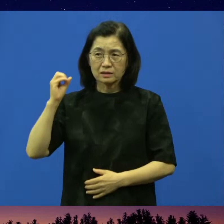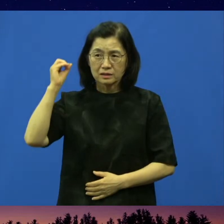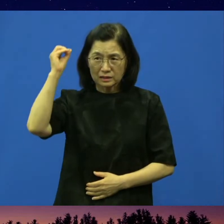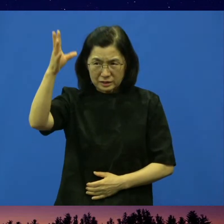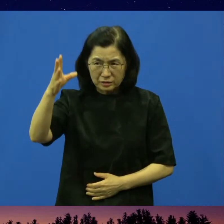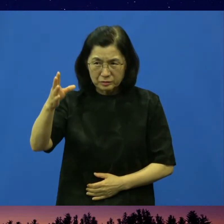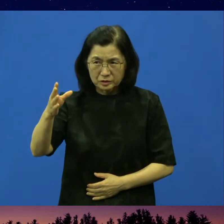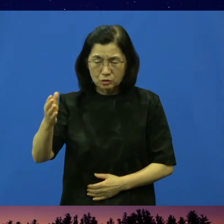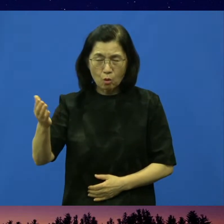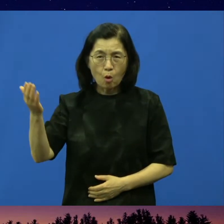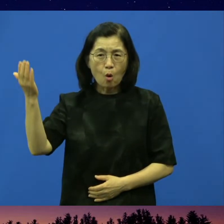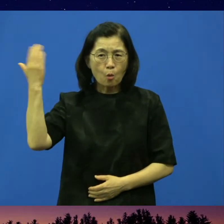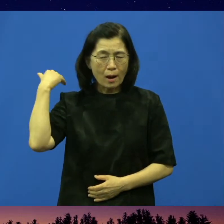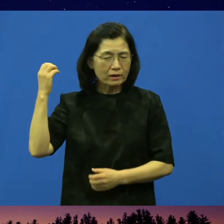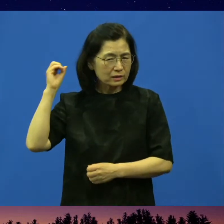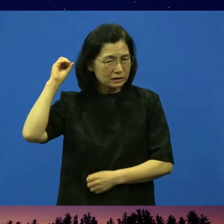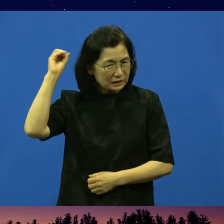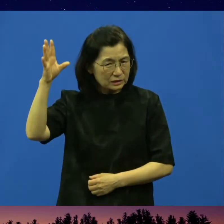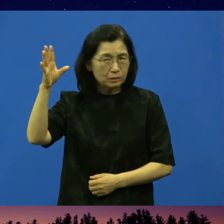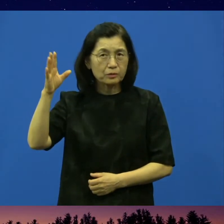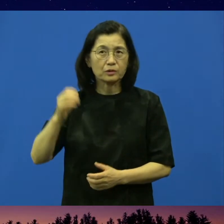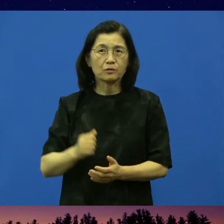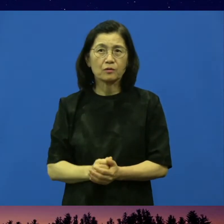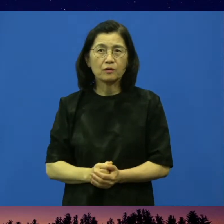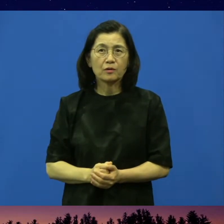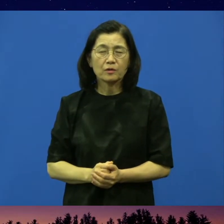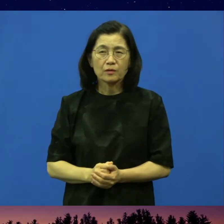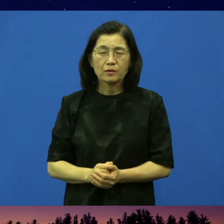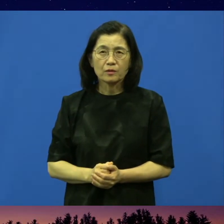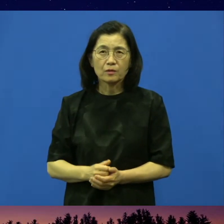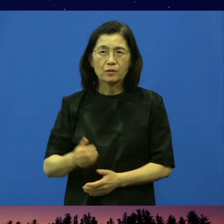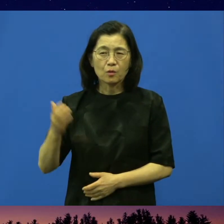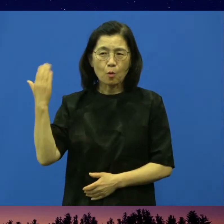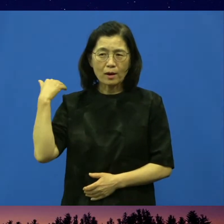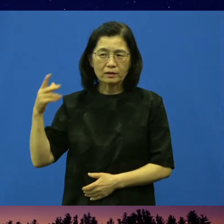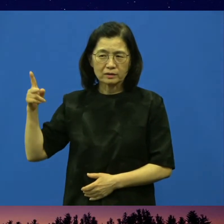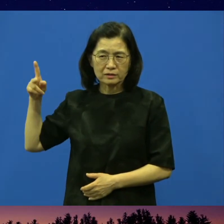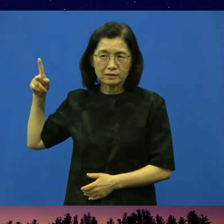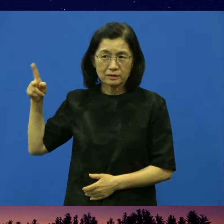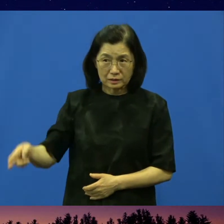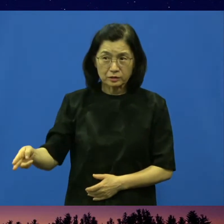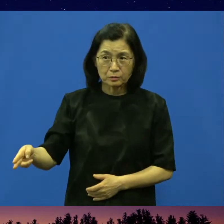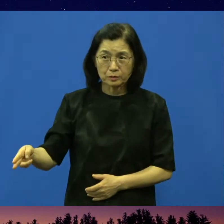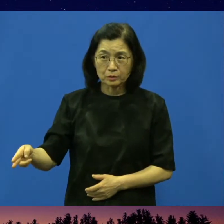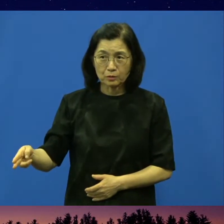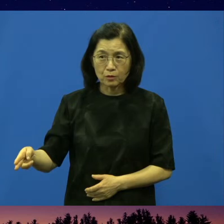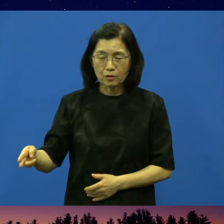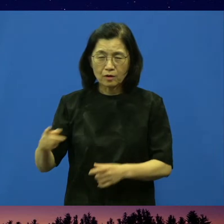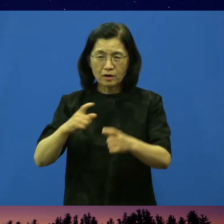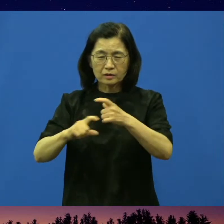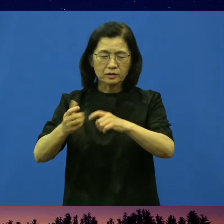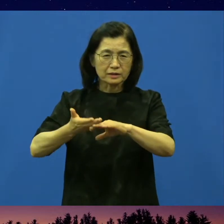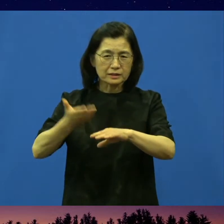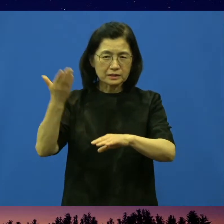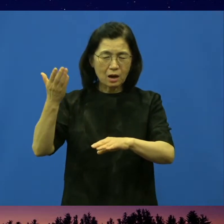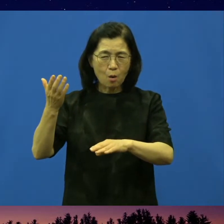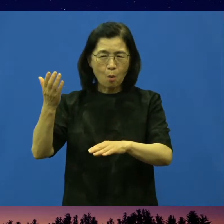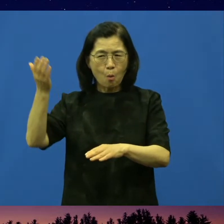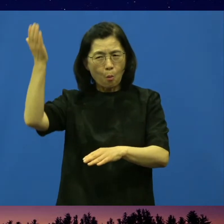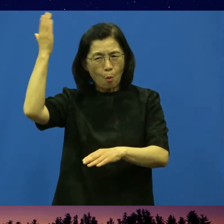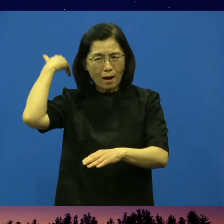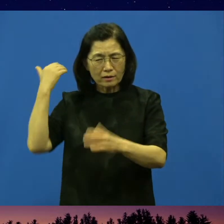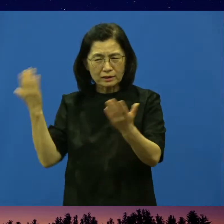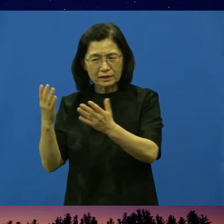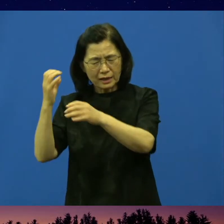과거와 과거의 것들을 단절시키는 사건이 일어났다는 것. 더 이상 과거에 붙잡혀 있으면 안 된다는 거예요.